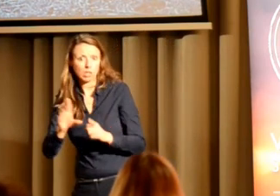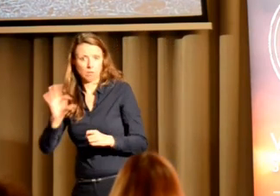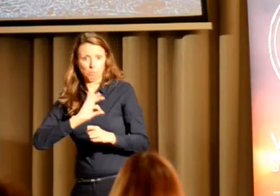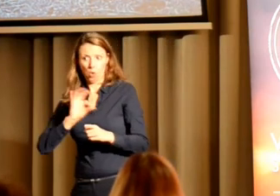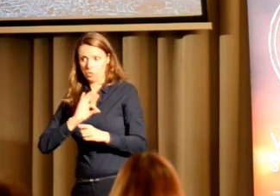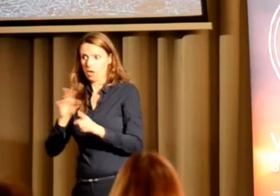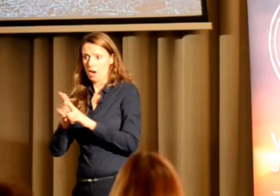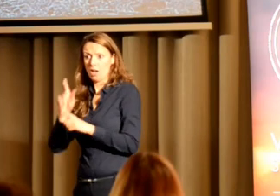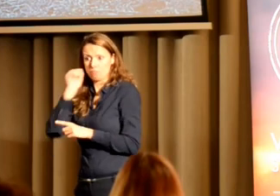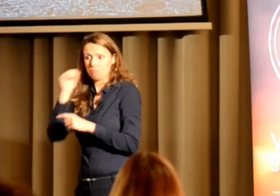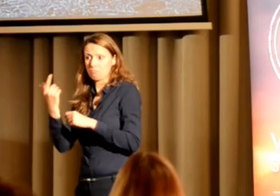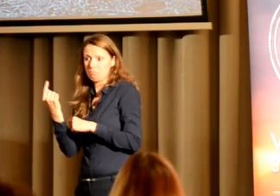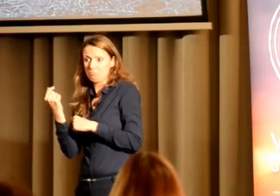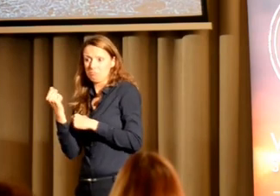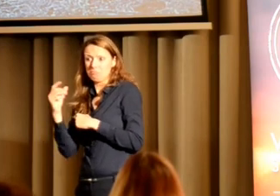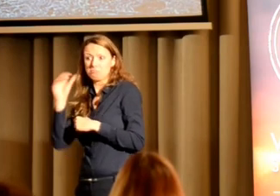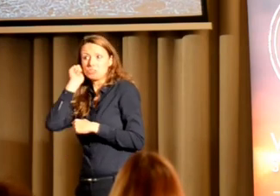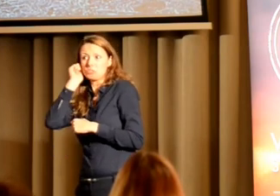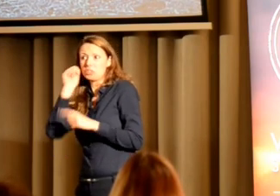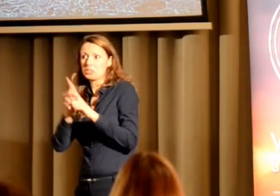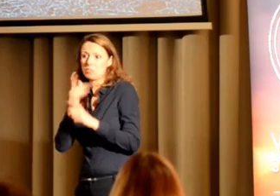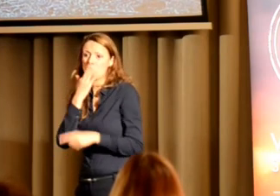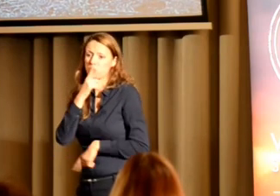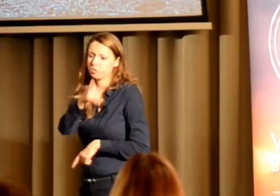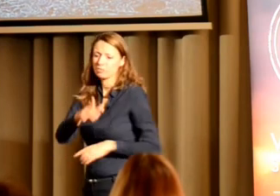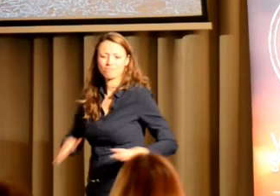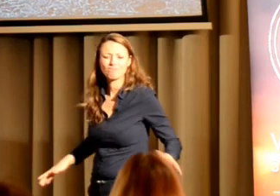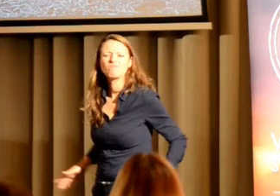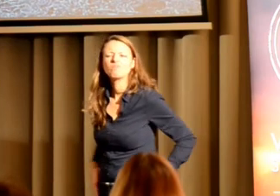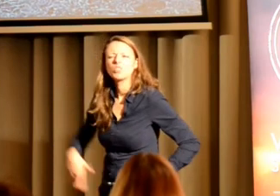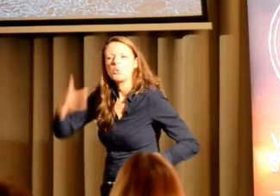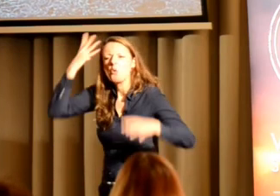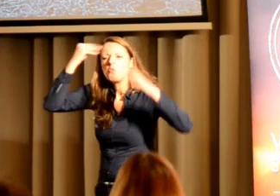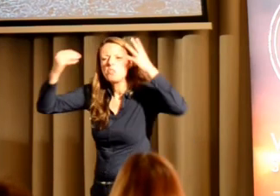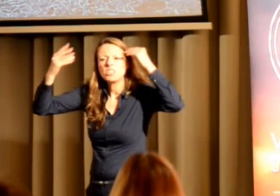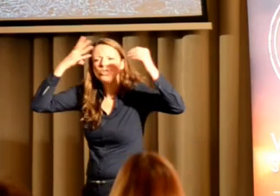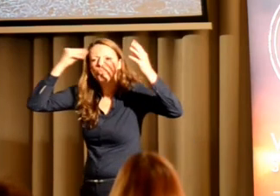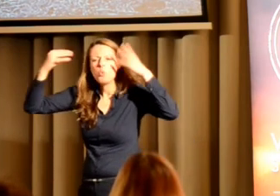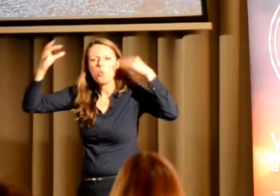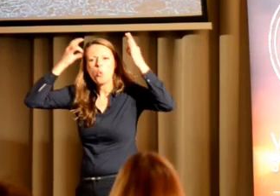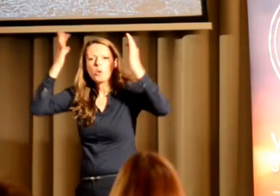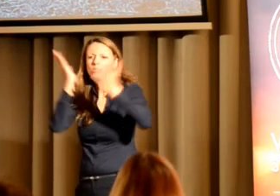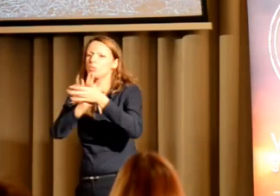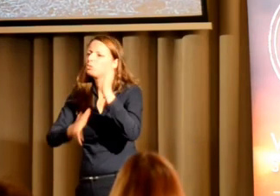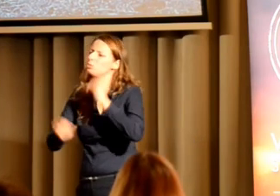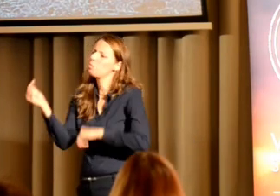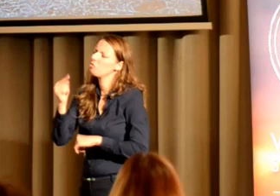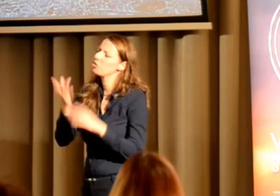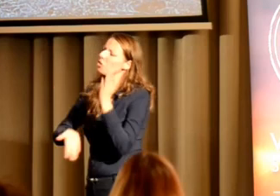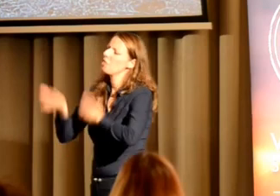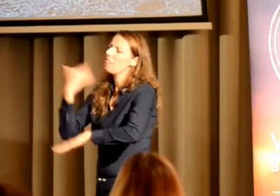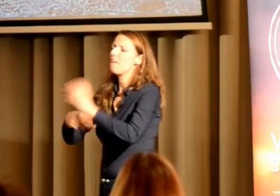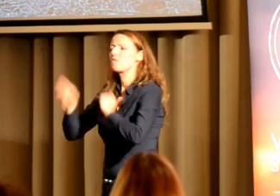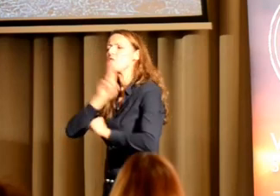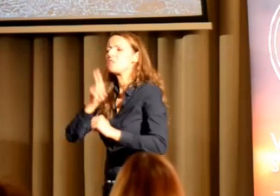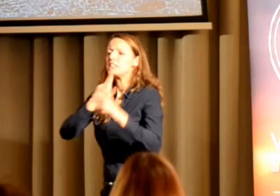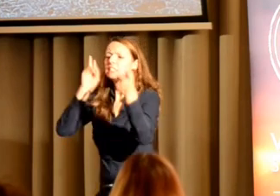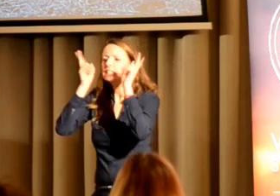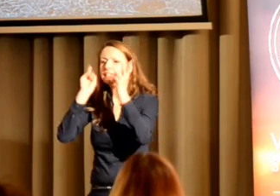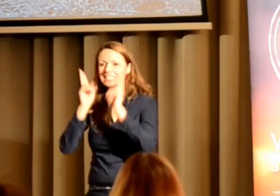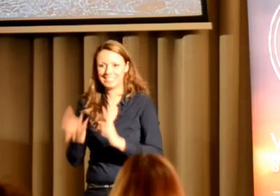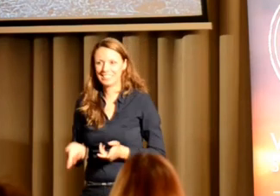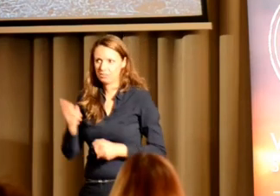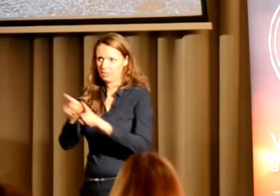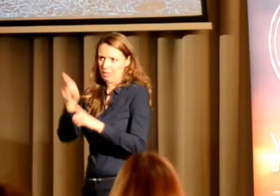partnerka też mówi, stary, ale tutaj tą fryzurę to naprawdę już powinieneś tutaj dawno iść do fryzjera. On oczywiście